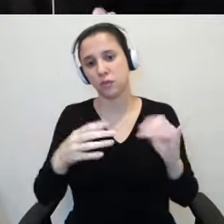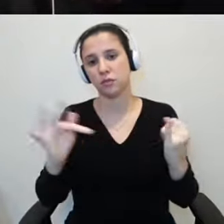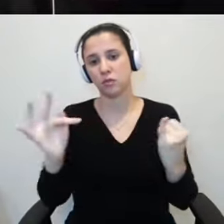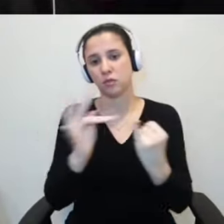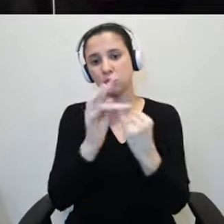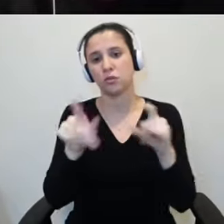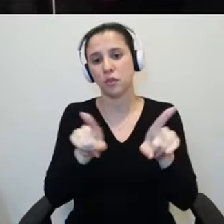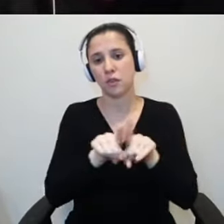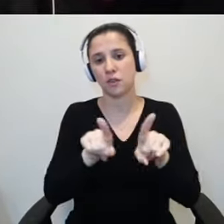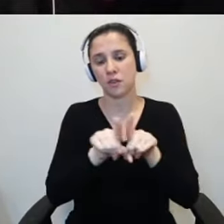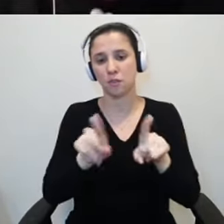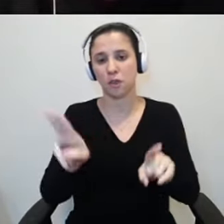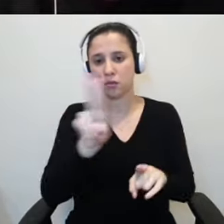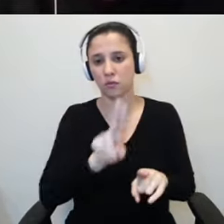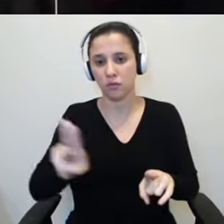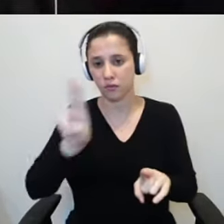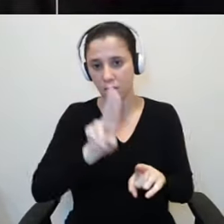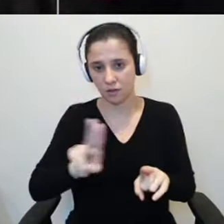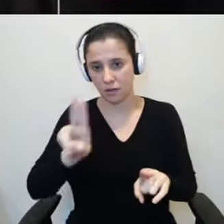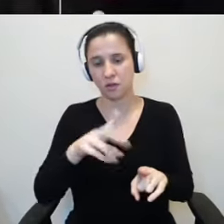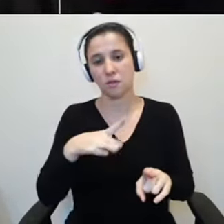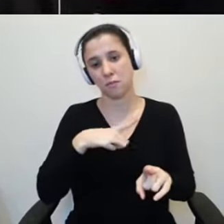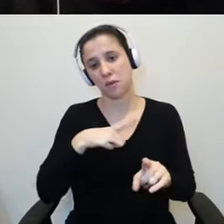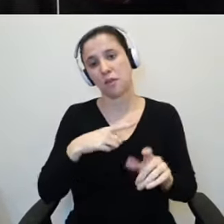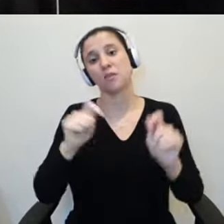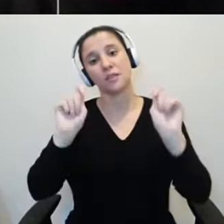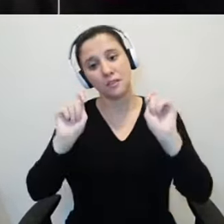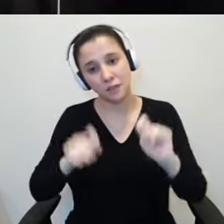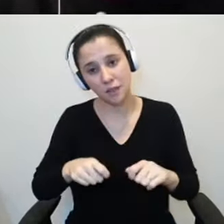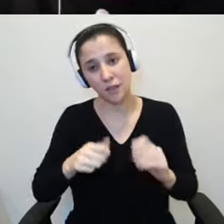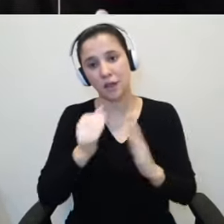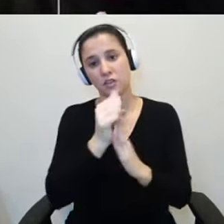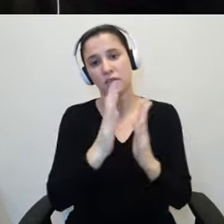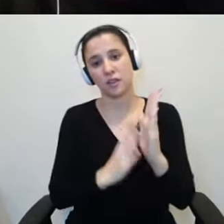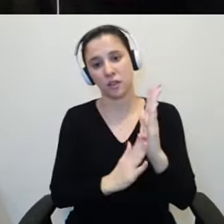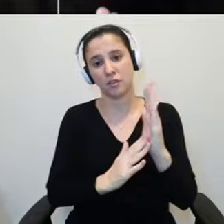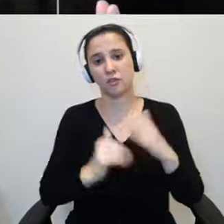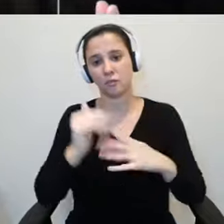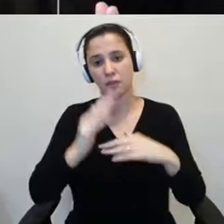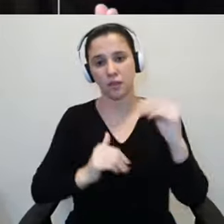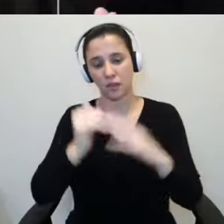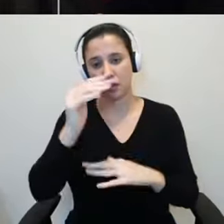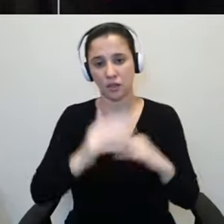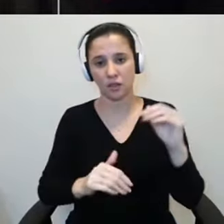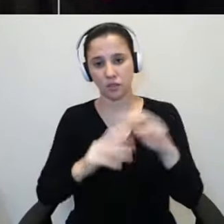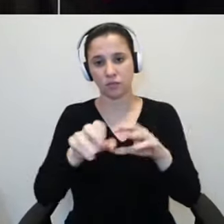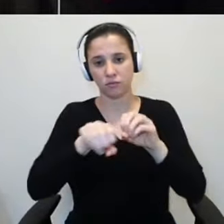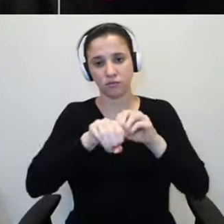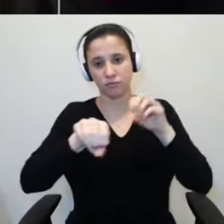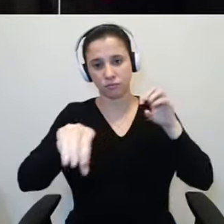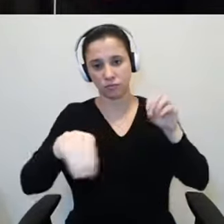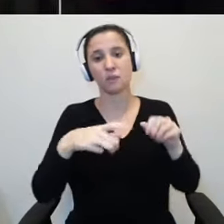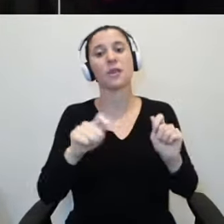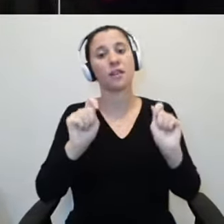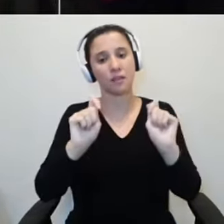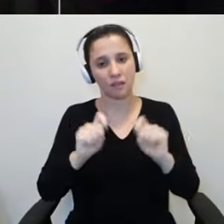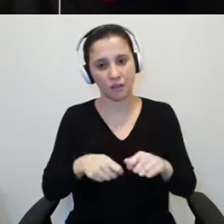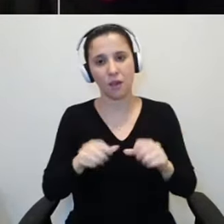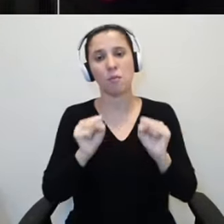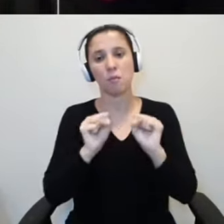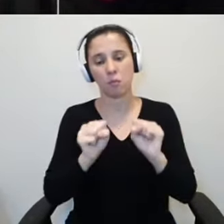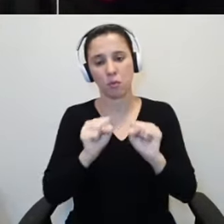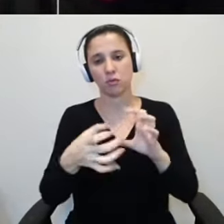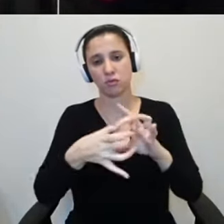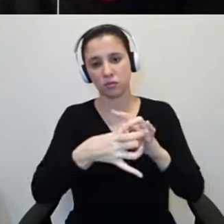atividades práticas de maneira remota, ela também dá a autonomia para os campos e tudo